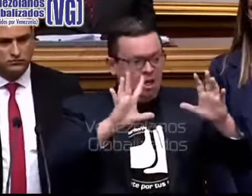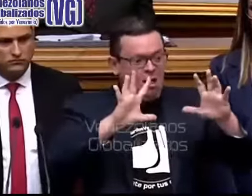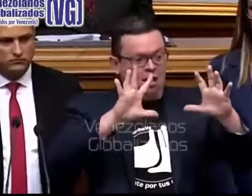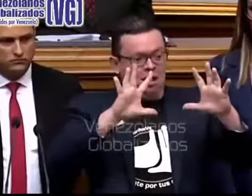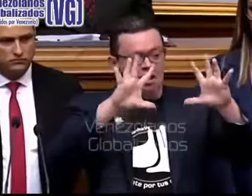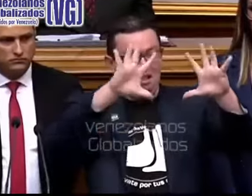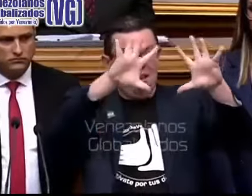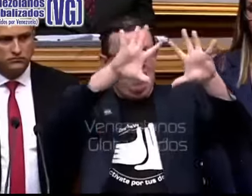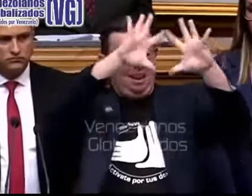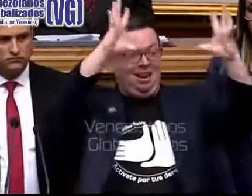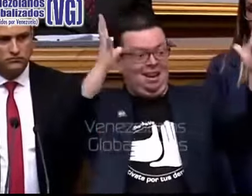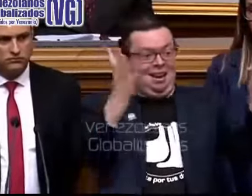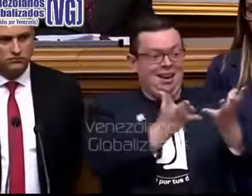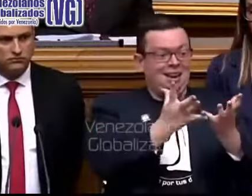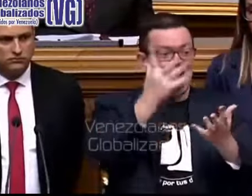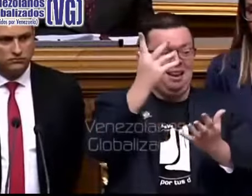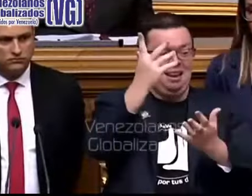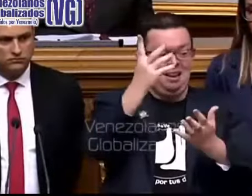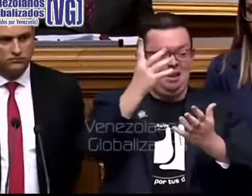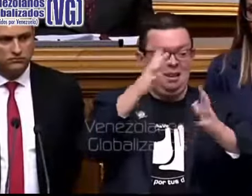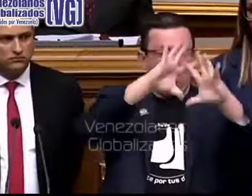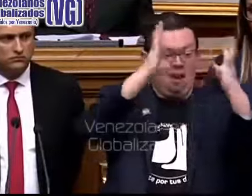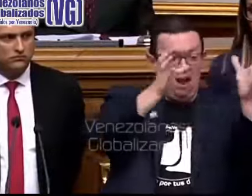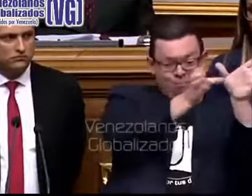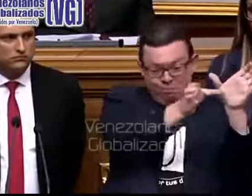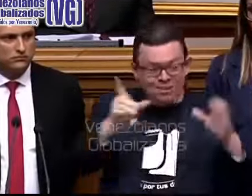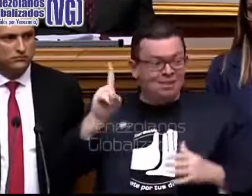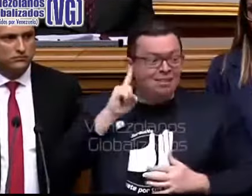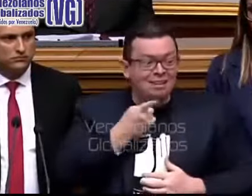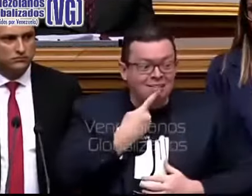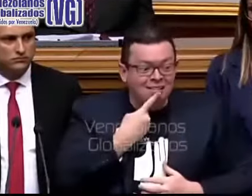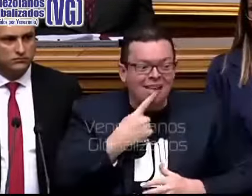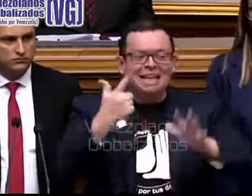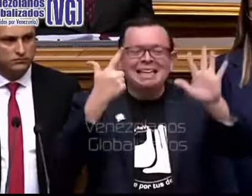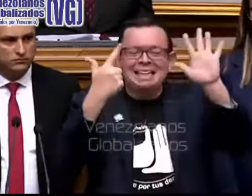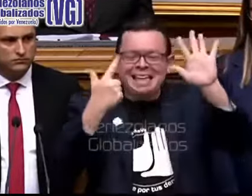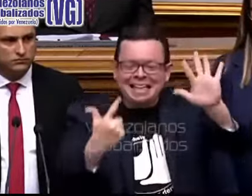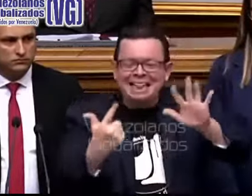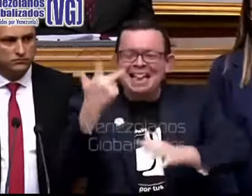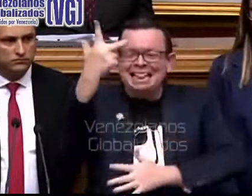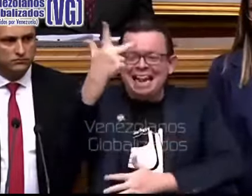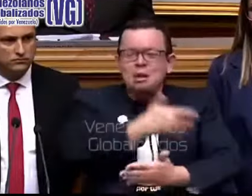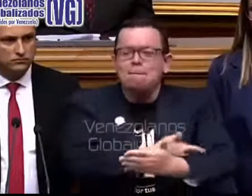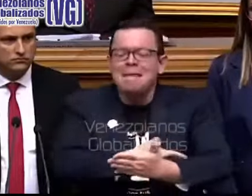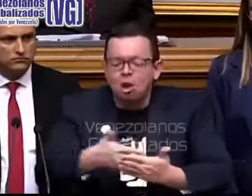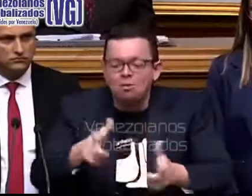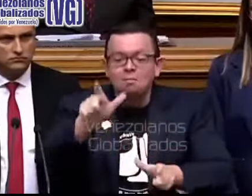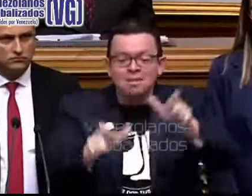2.000 millones de personas con discapacidad aproximadamente, de las cuales 72 millones son